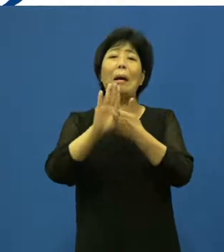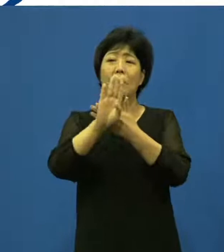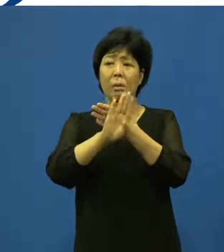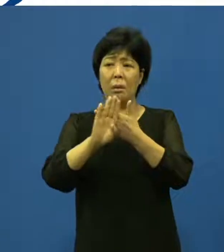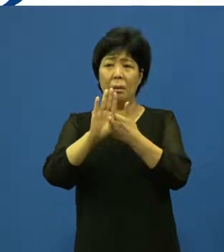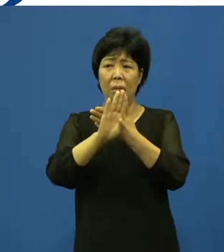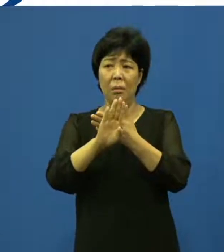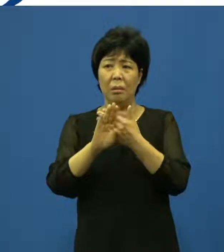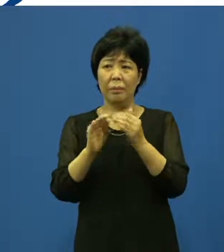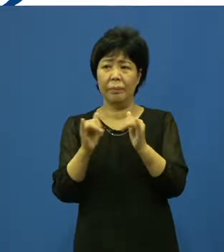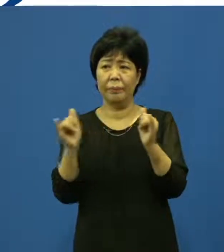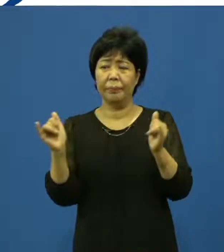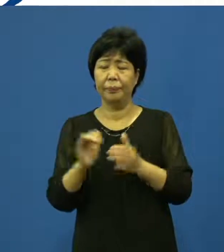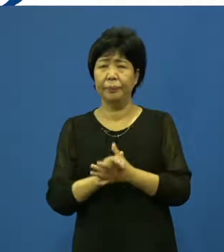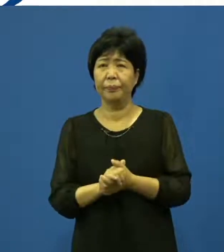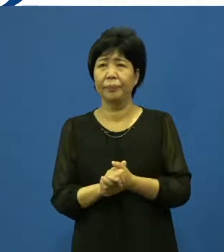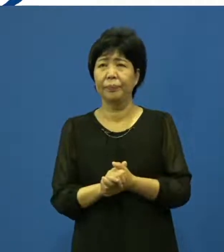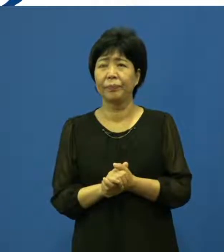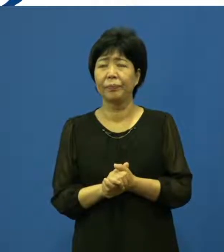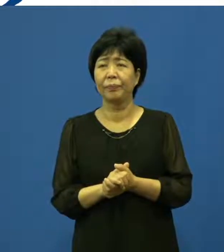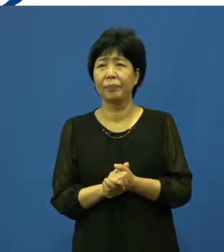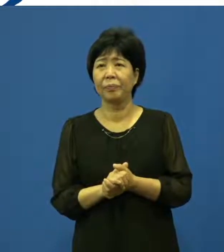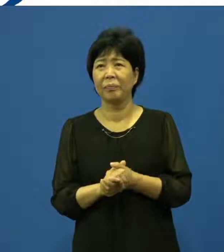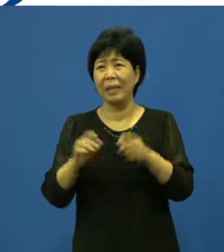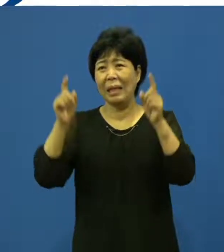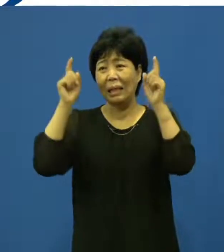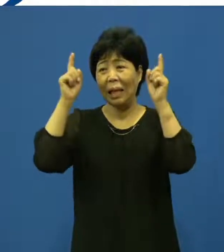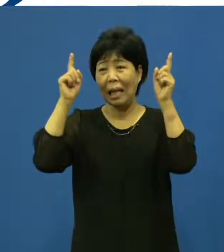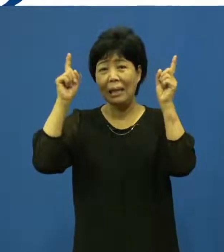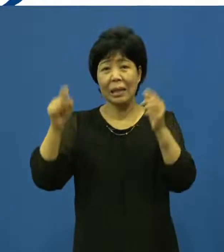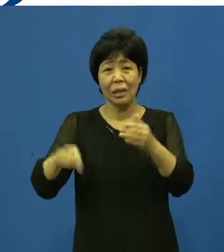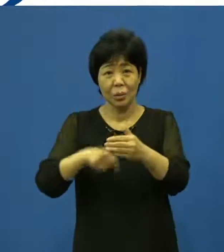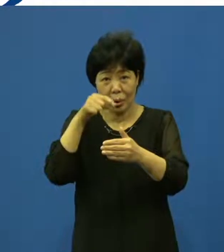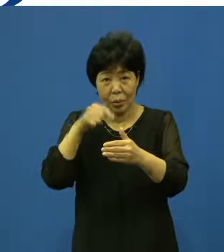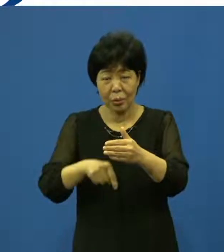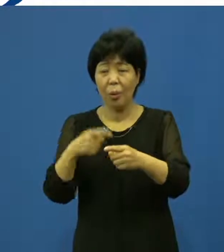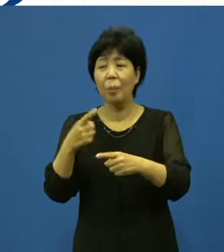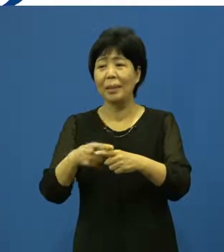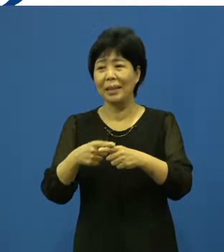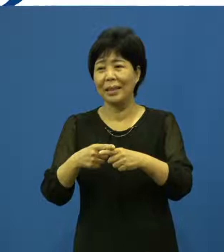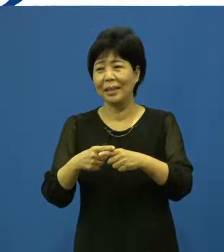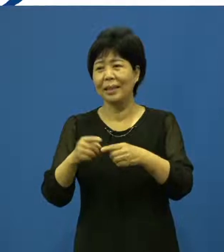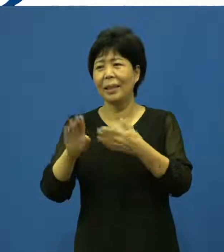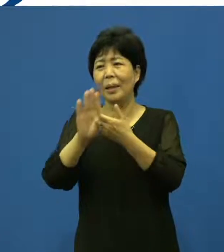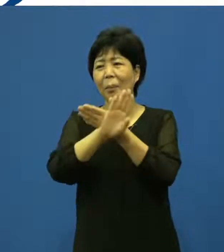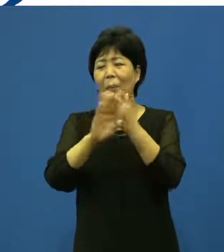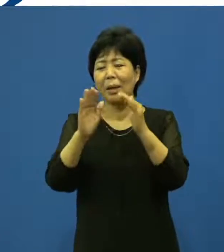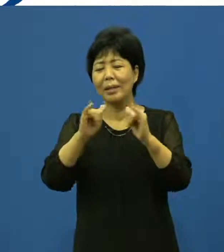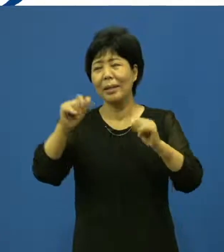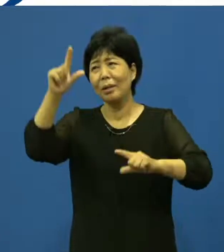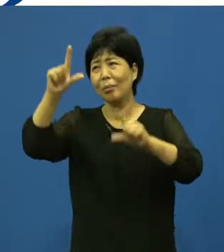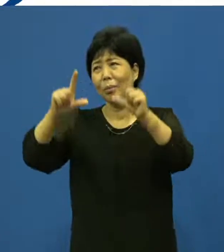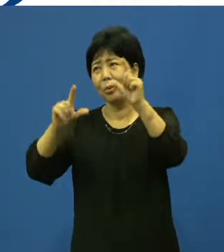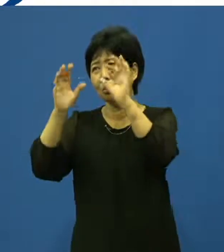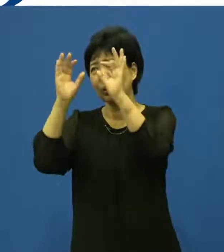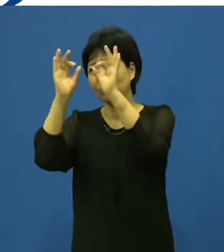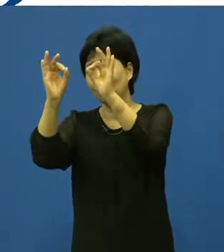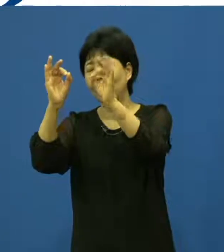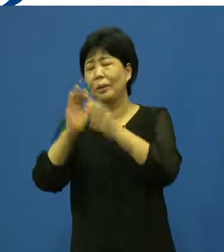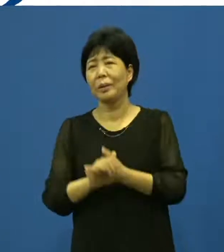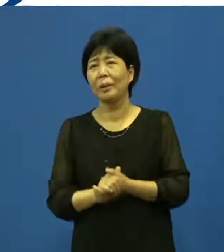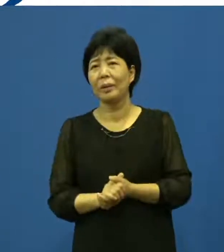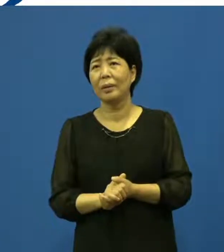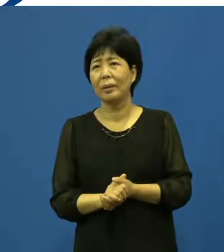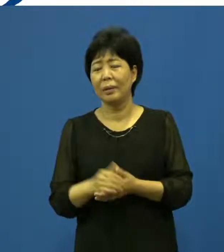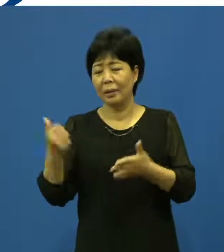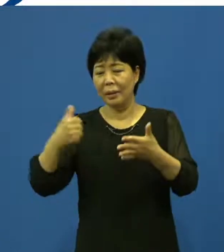탕자의 형의 모습에서 바리새인의 모습이 그대로 투영되고 있습니다. 허랑방탕한 동생에 비해 형은